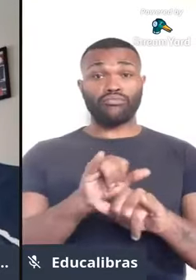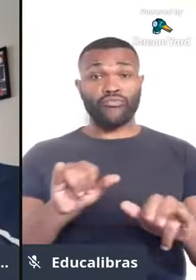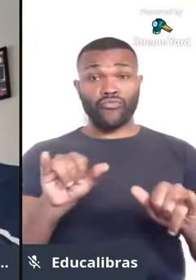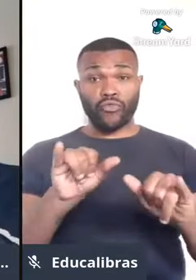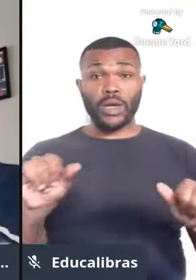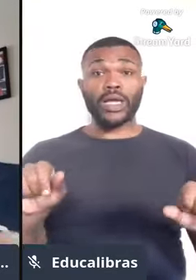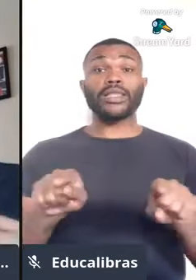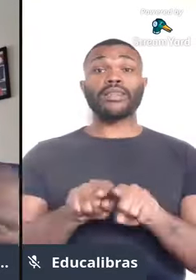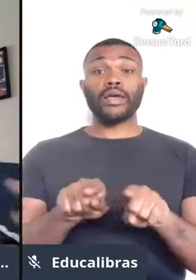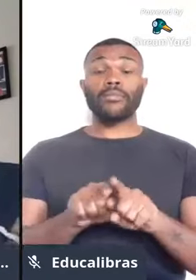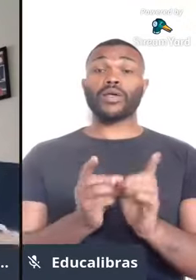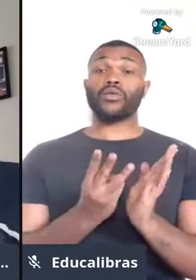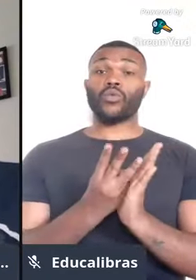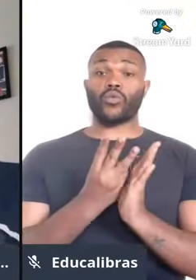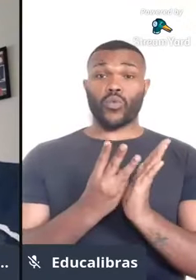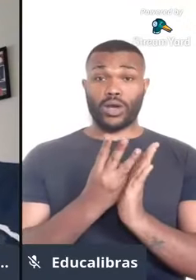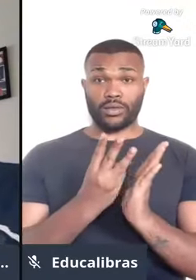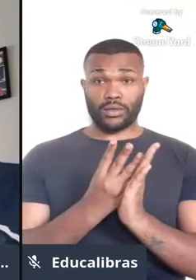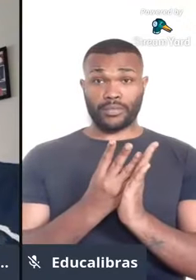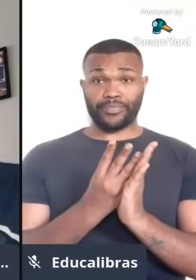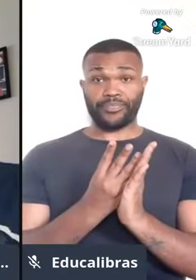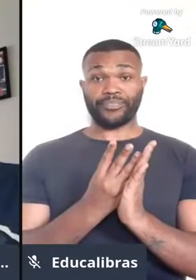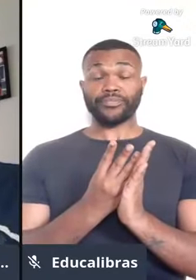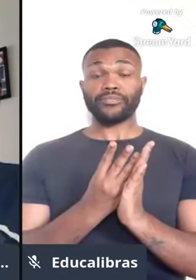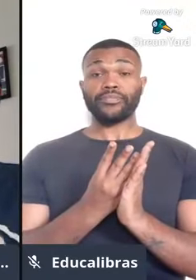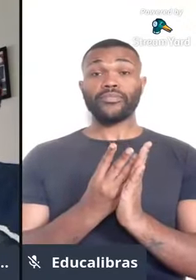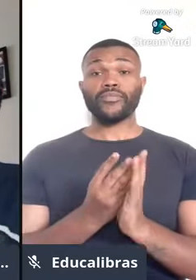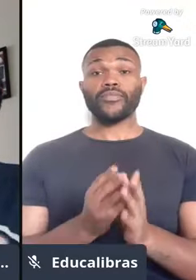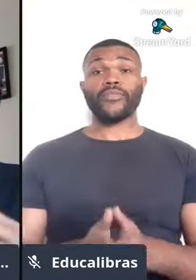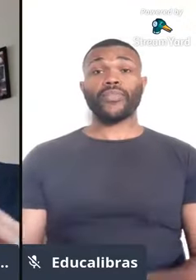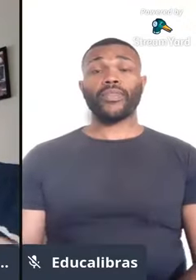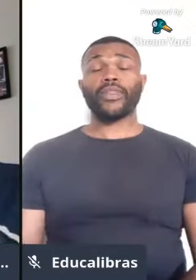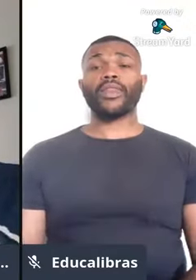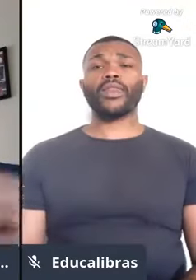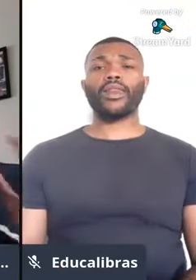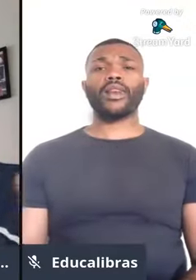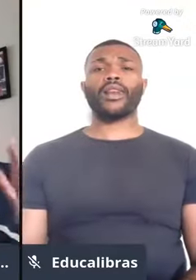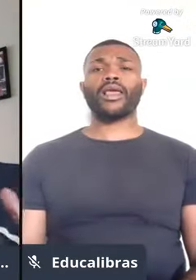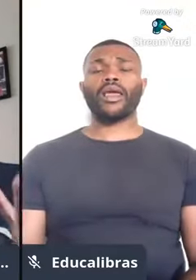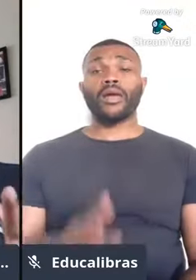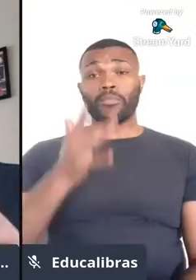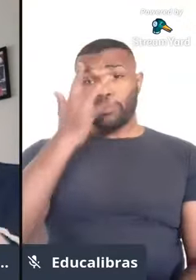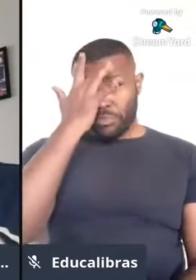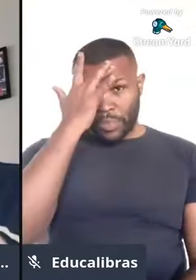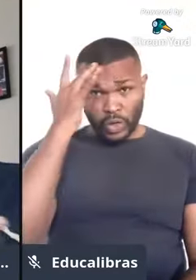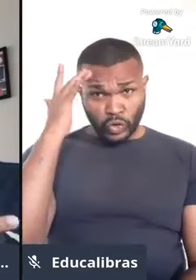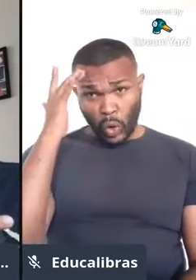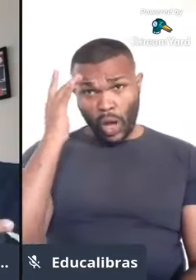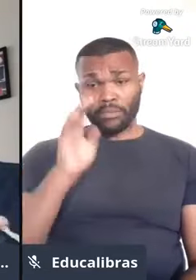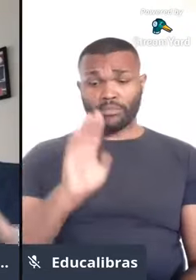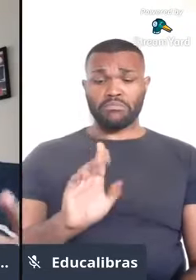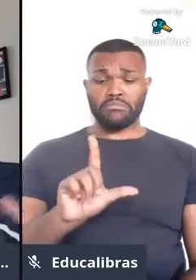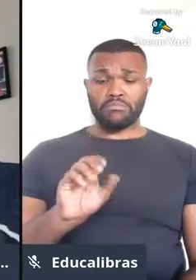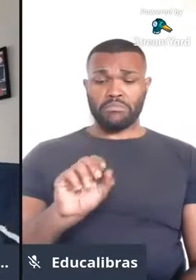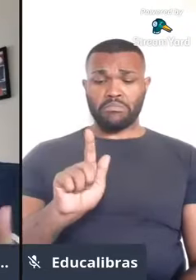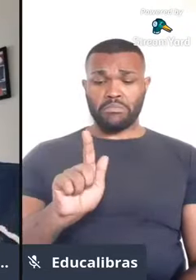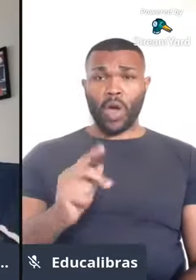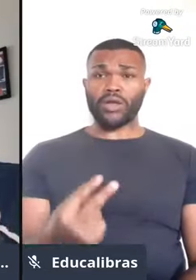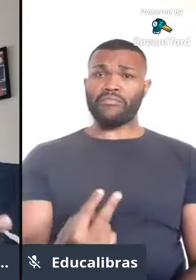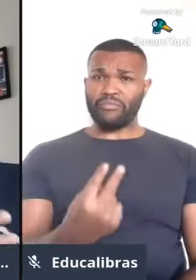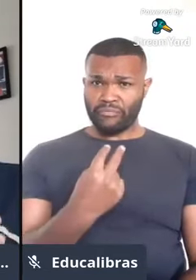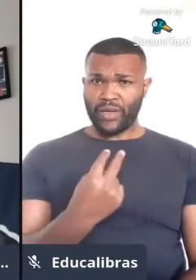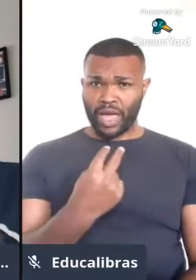WhatsApp. E aí, assim, o número de leitores do blog é uma coisa que